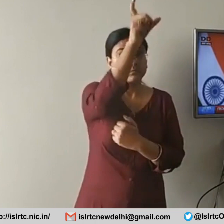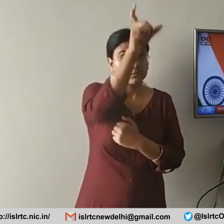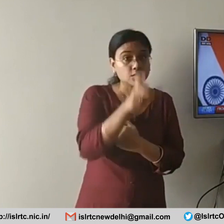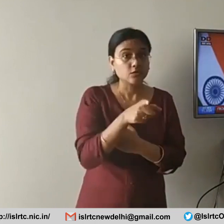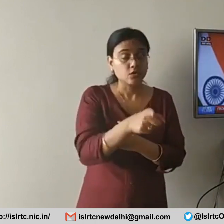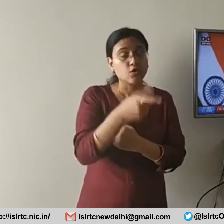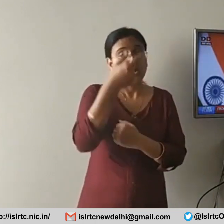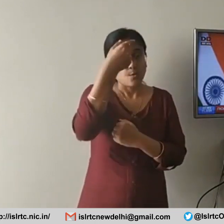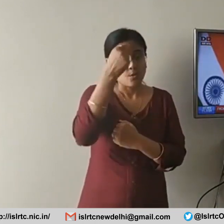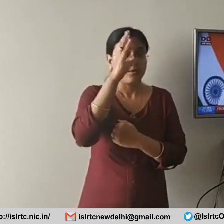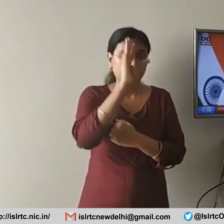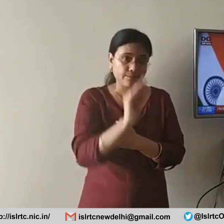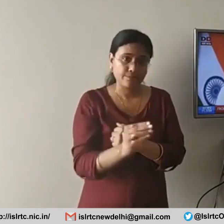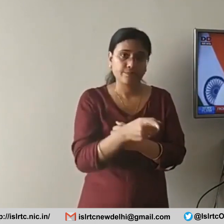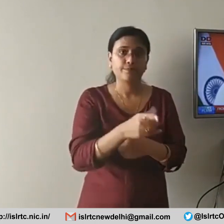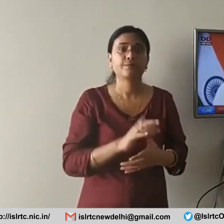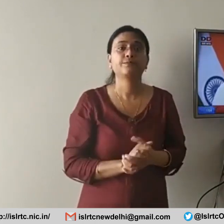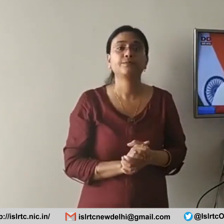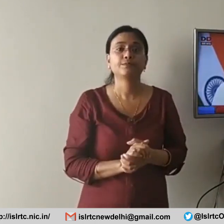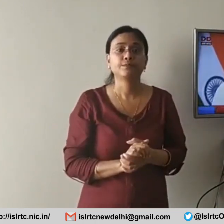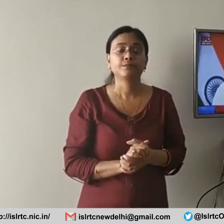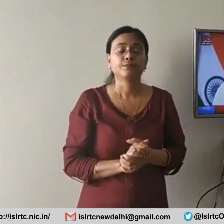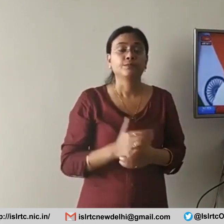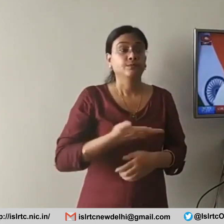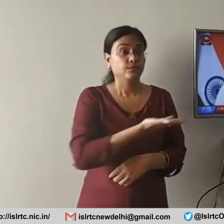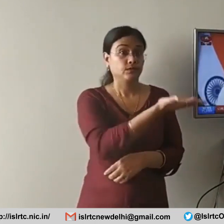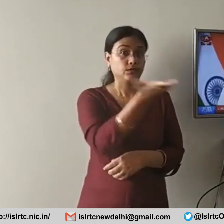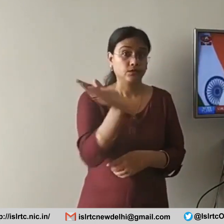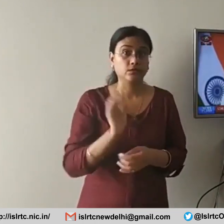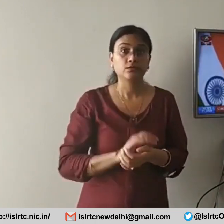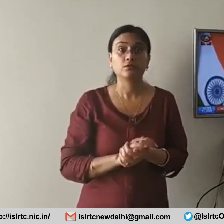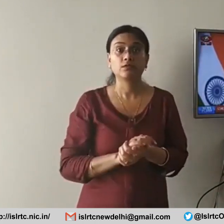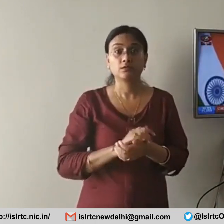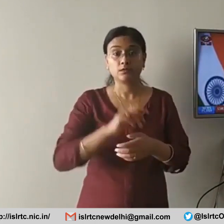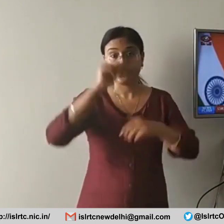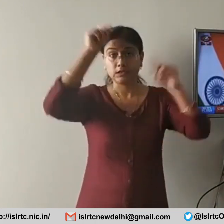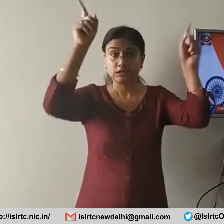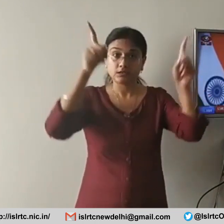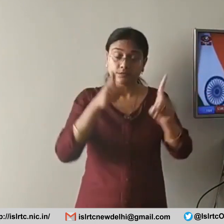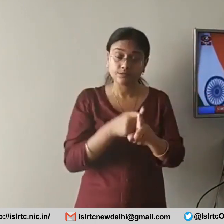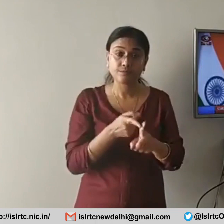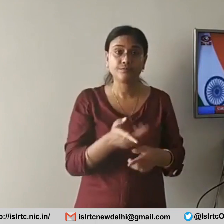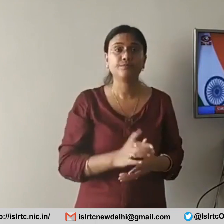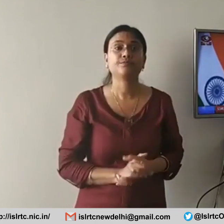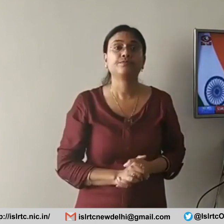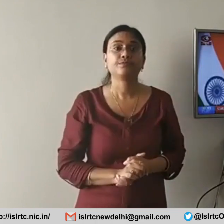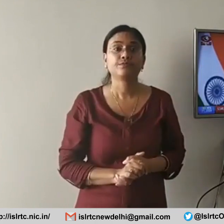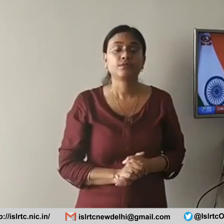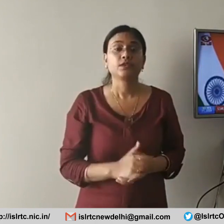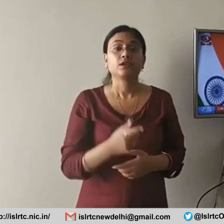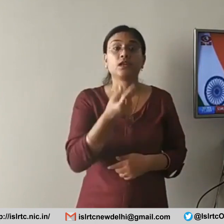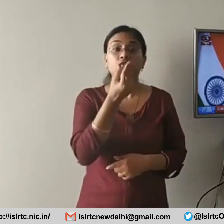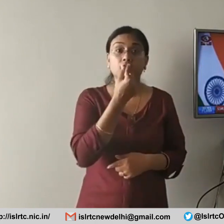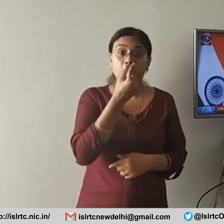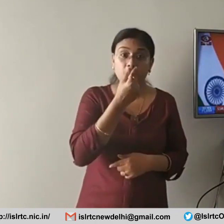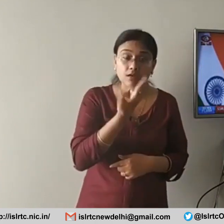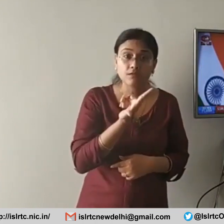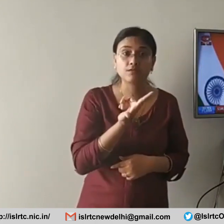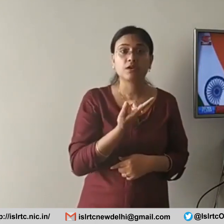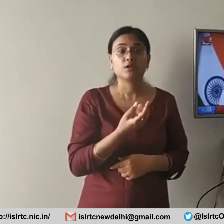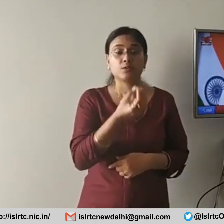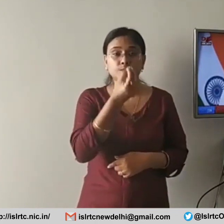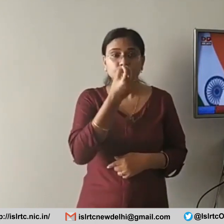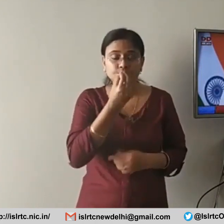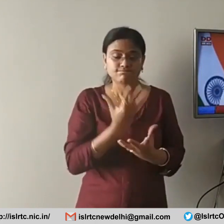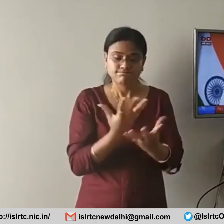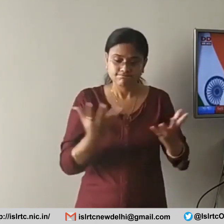कम दिक्कत हो। साथियों, देश में दवा से लेकर के राशन